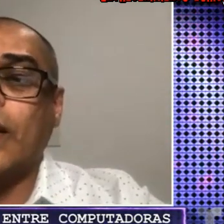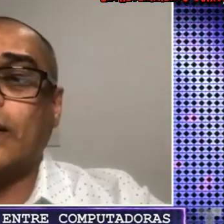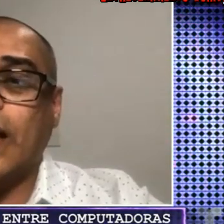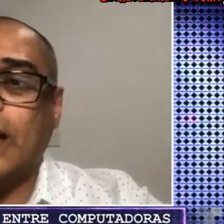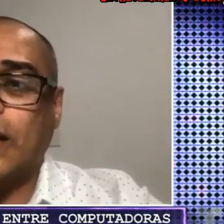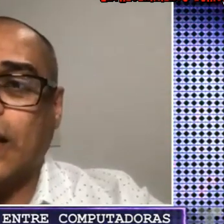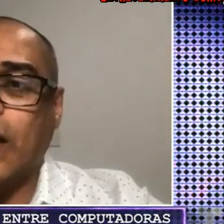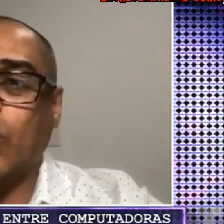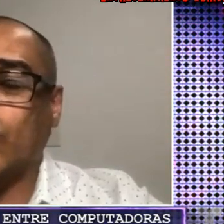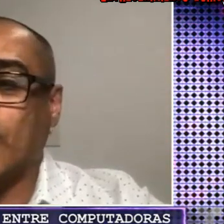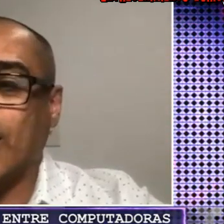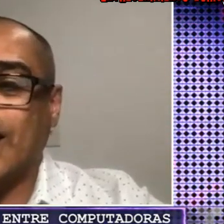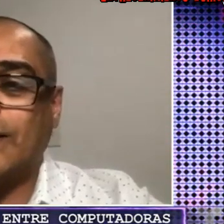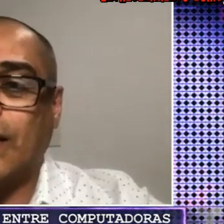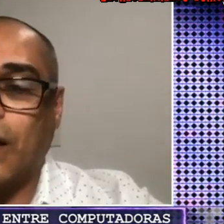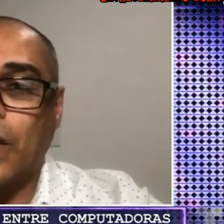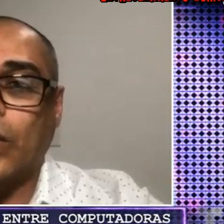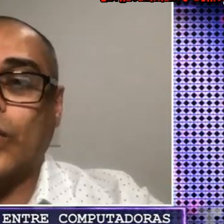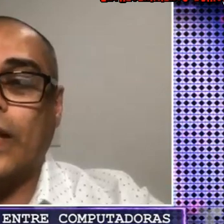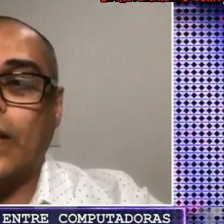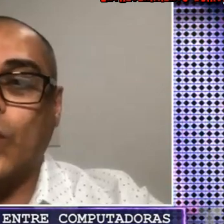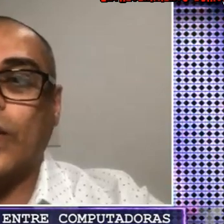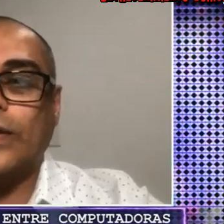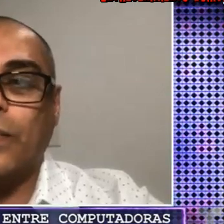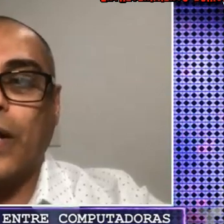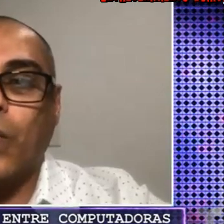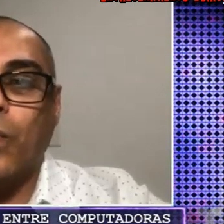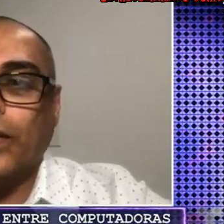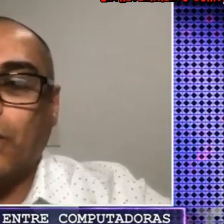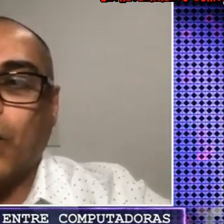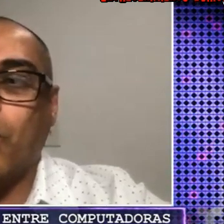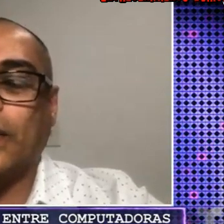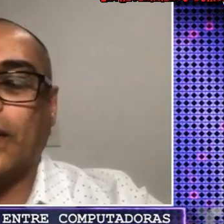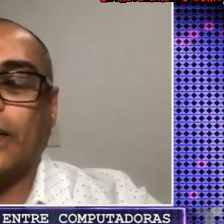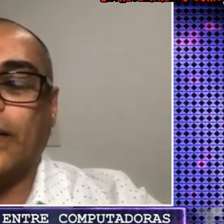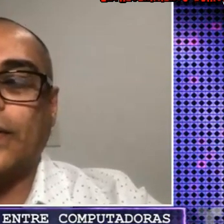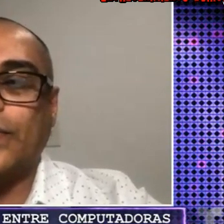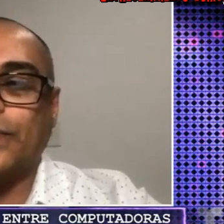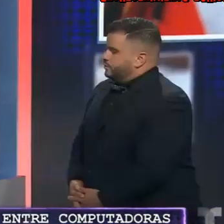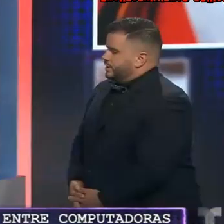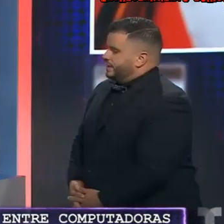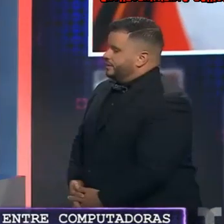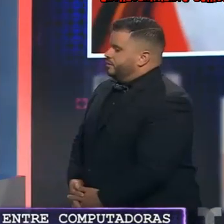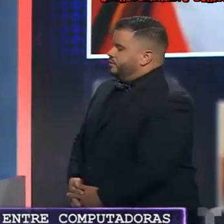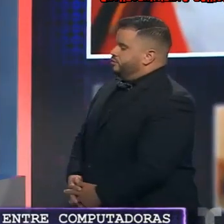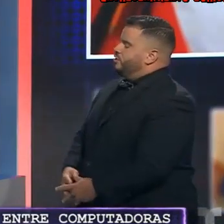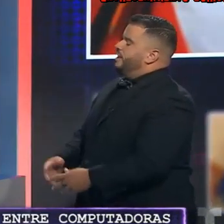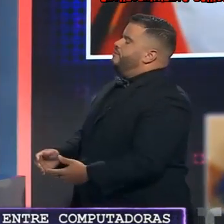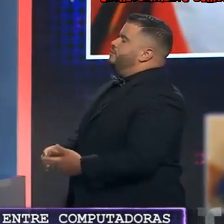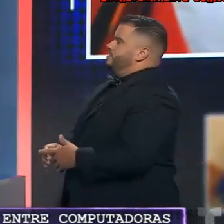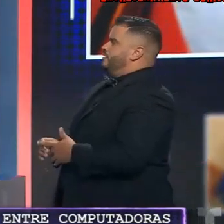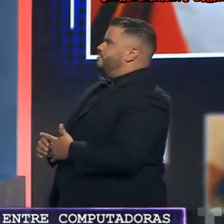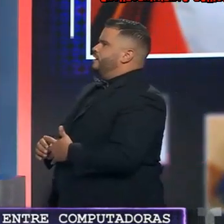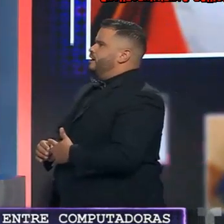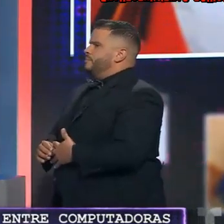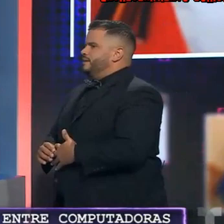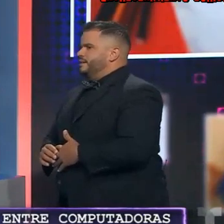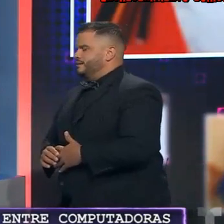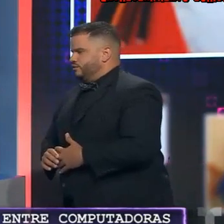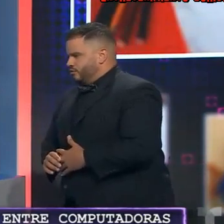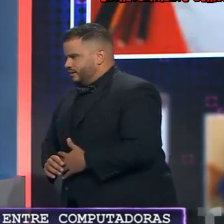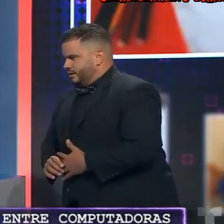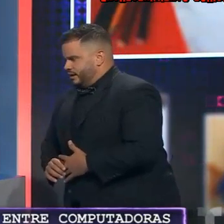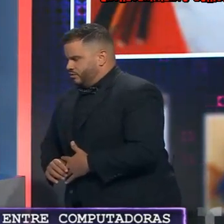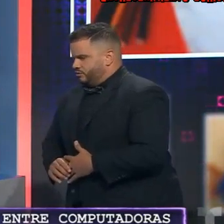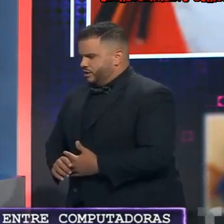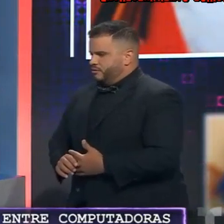proceso de indicarnos el acercamiento, y se le dio una semana completa para completar este ejercicio. Secretario, nosotros queremos llevar una